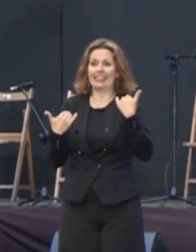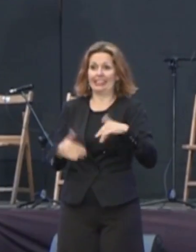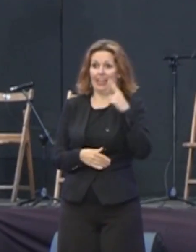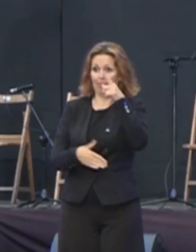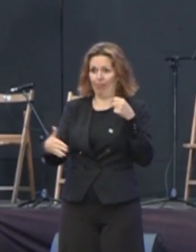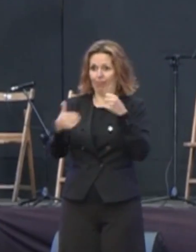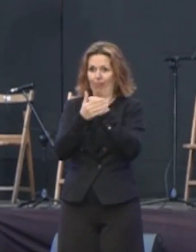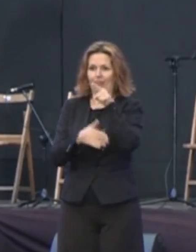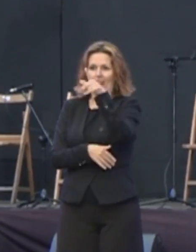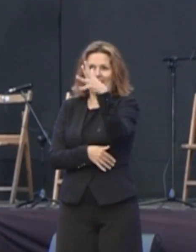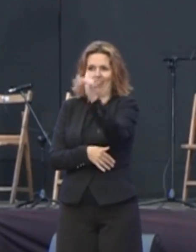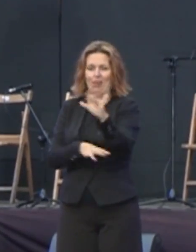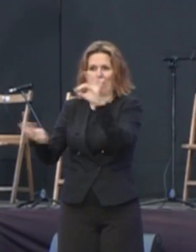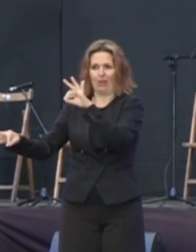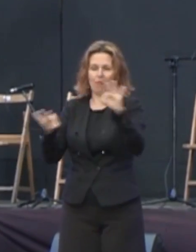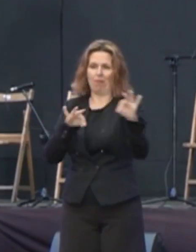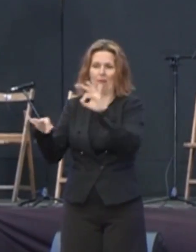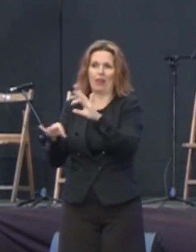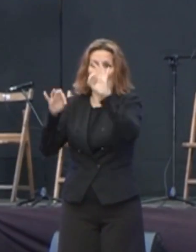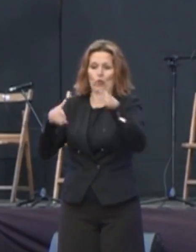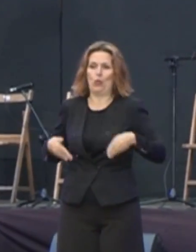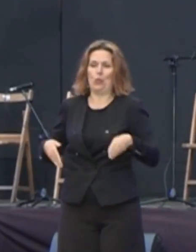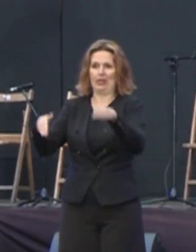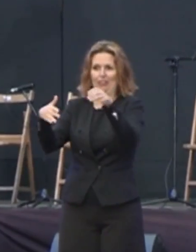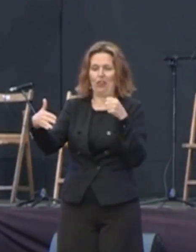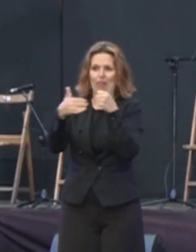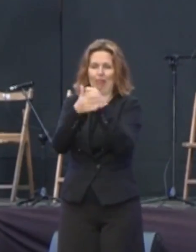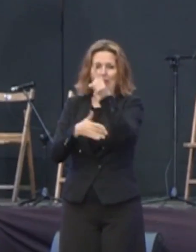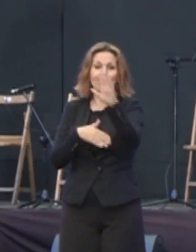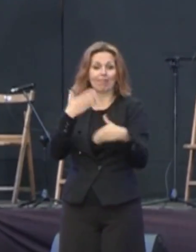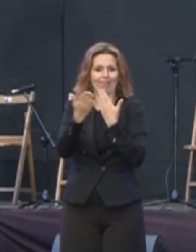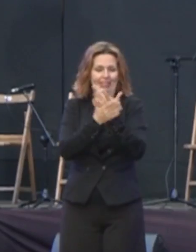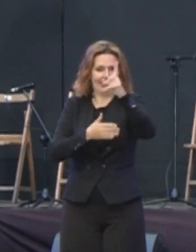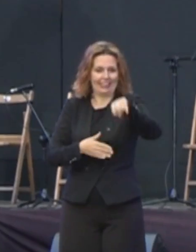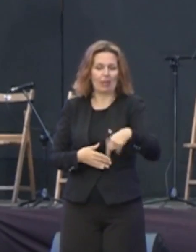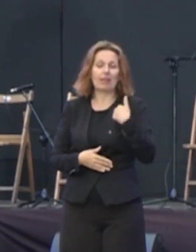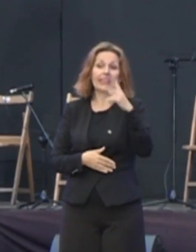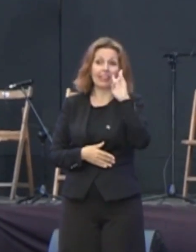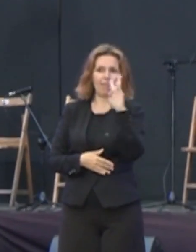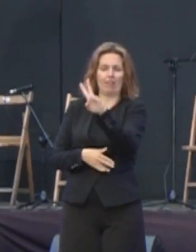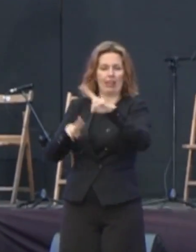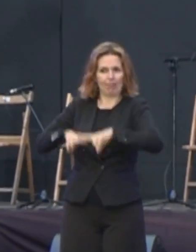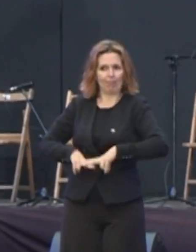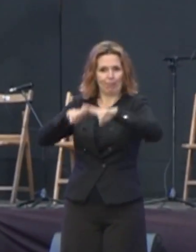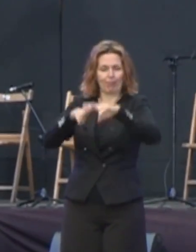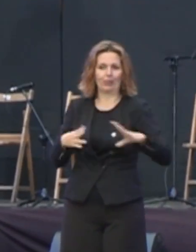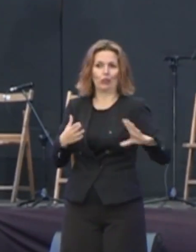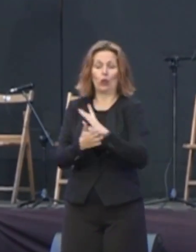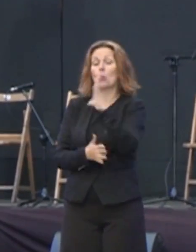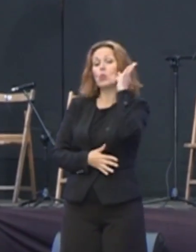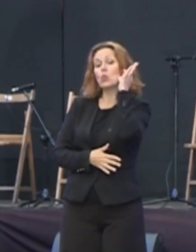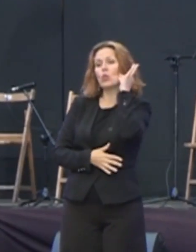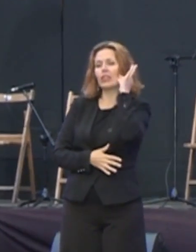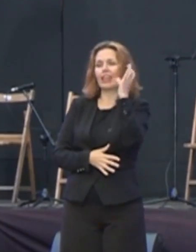los tenemos allí a pie de pasillo. Les voy a pedir también que se fijen en todas las